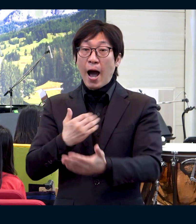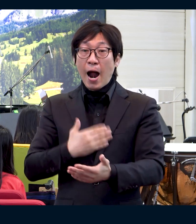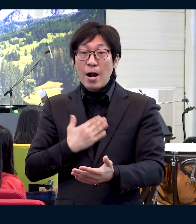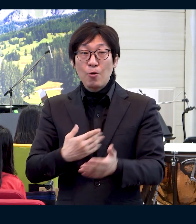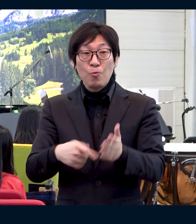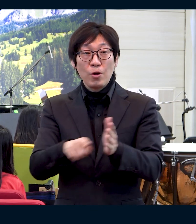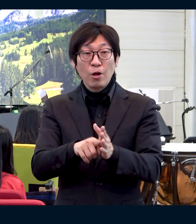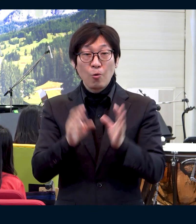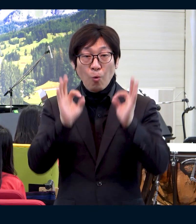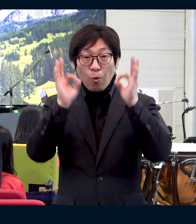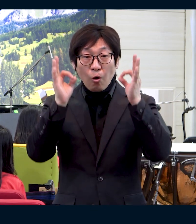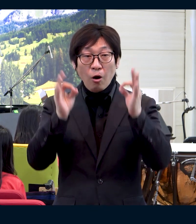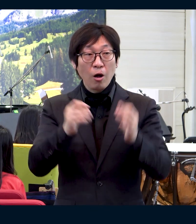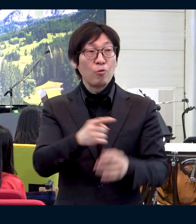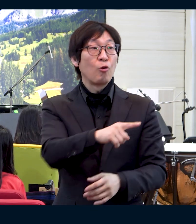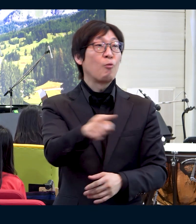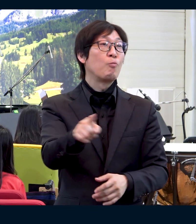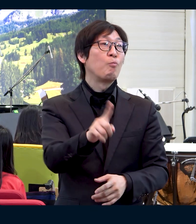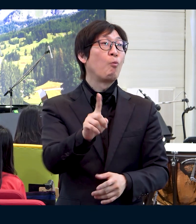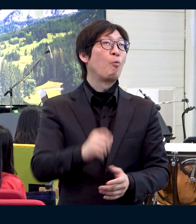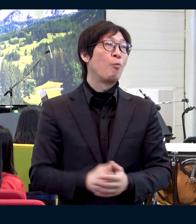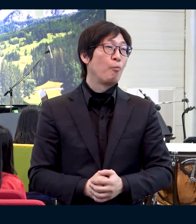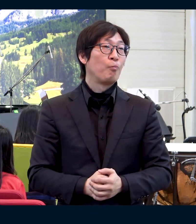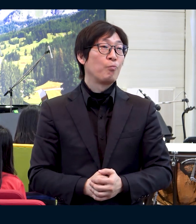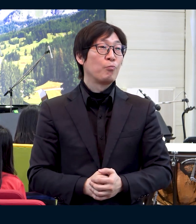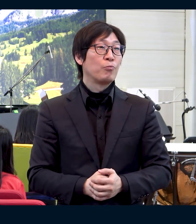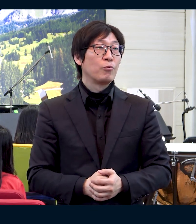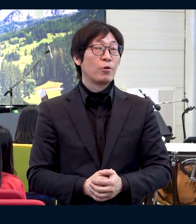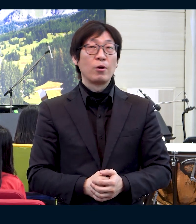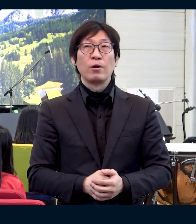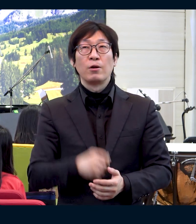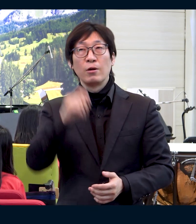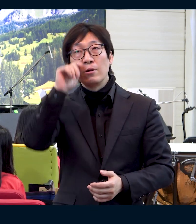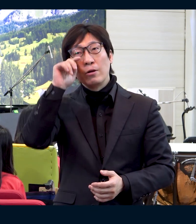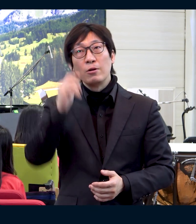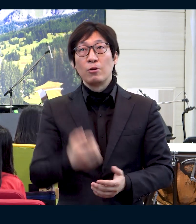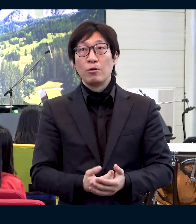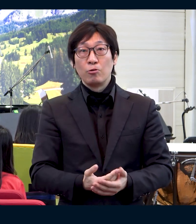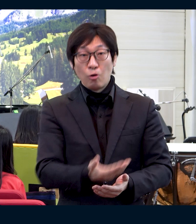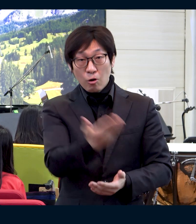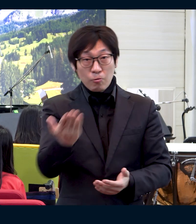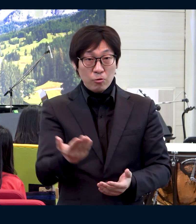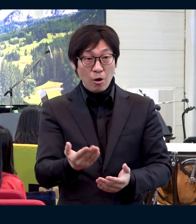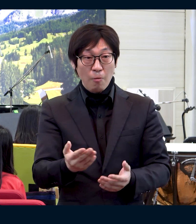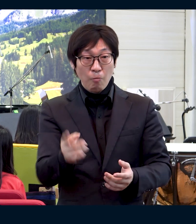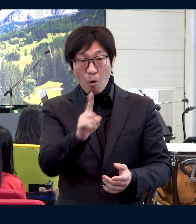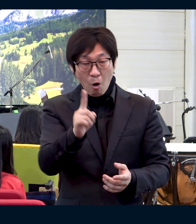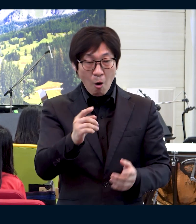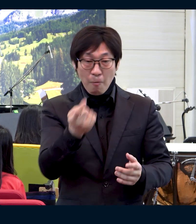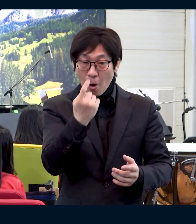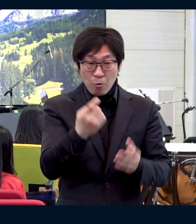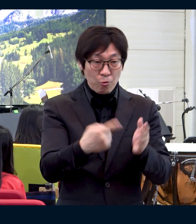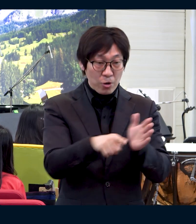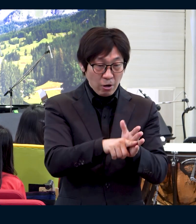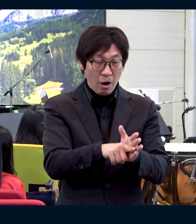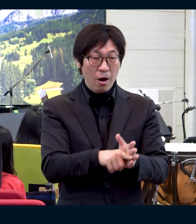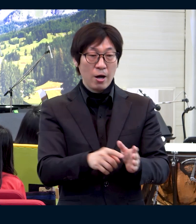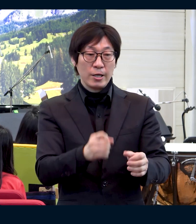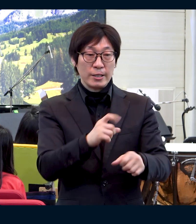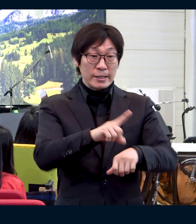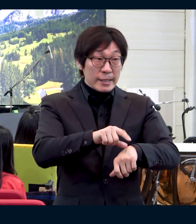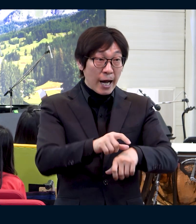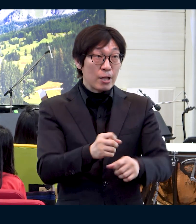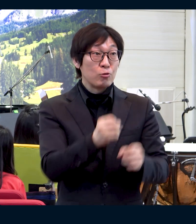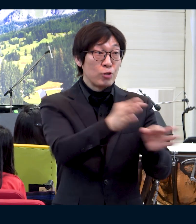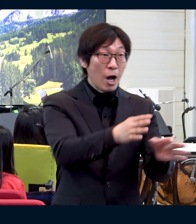얼마나 노력을 하십니까? 우리는요, 무슨 일을 하기 위해서, 무슨 다른 전공을 하기 위해서도 그것을 알기 위해서 시간을